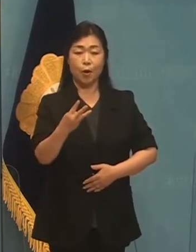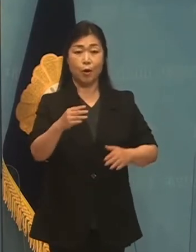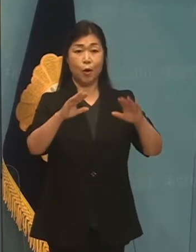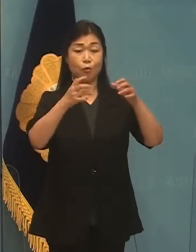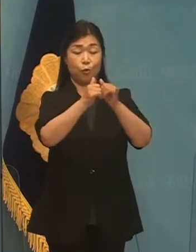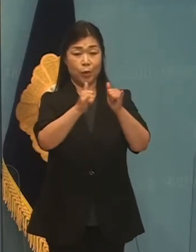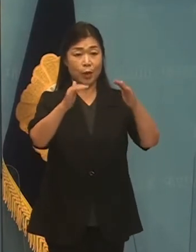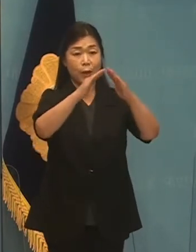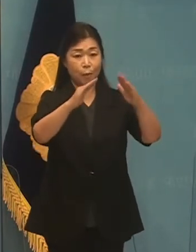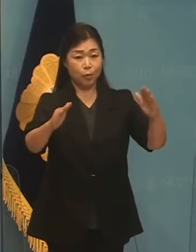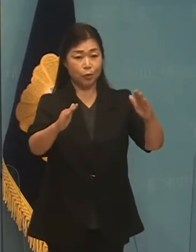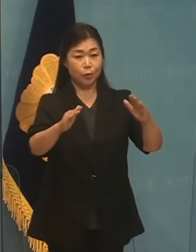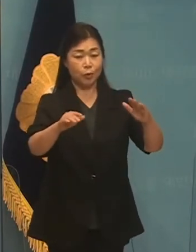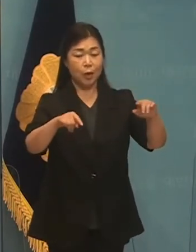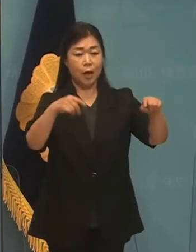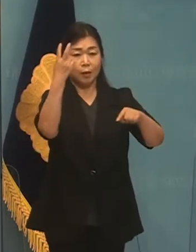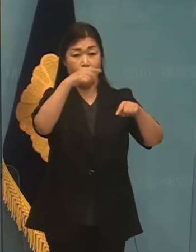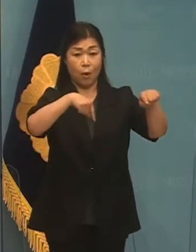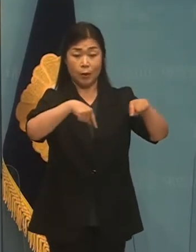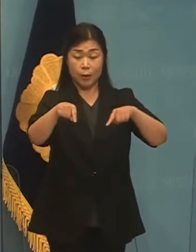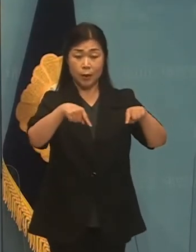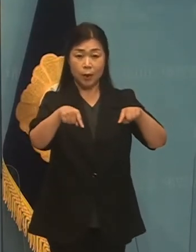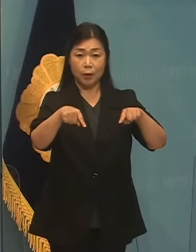국민캠프 종합상황실